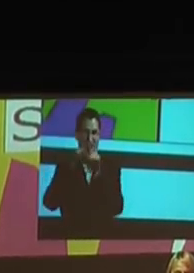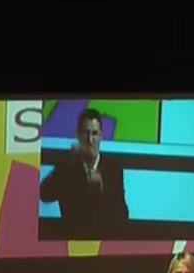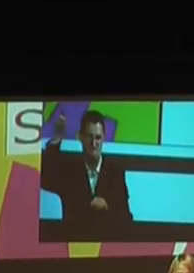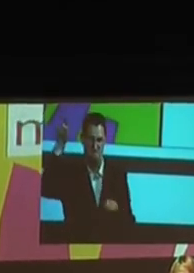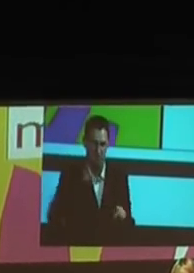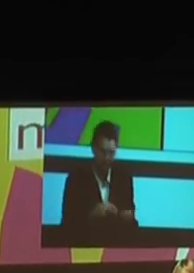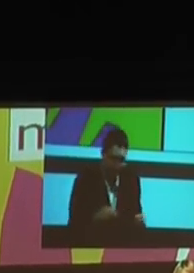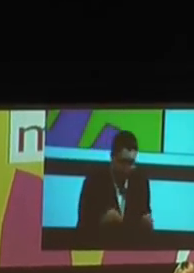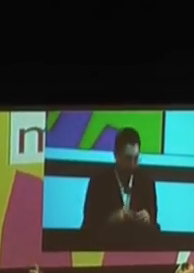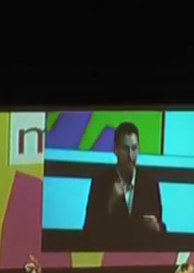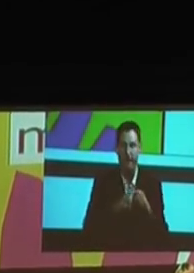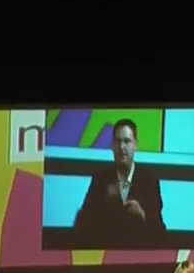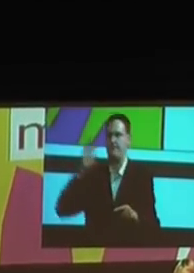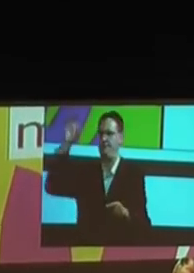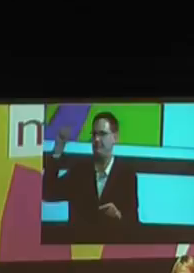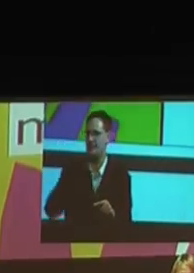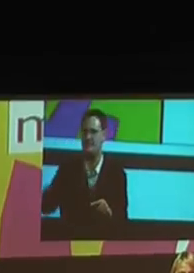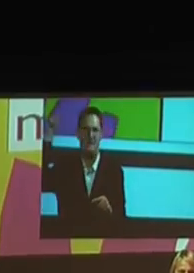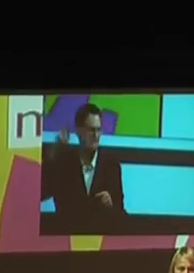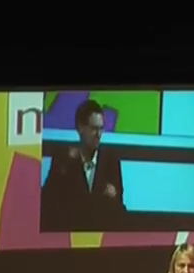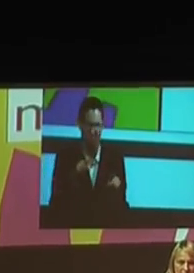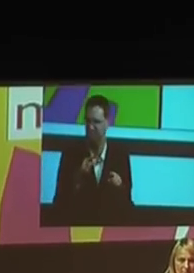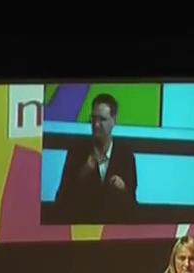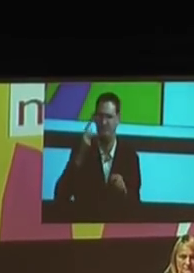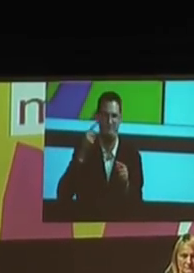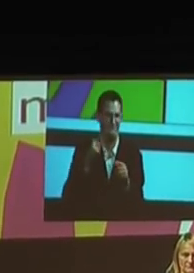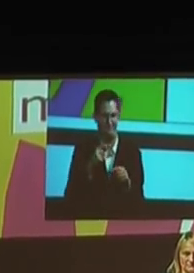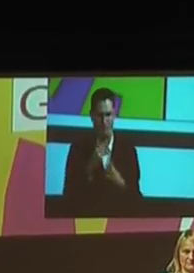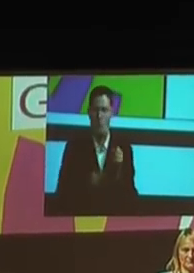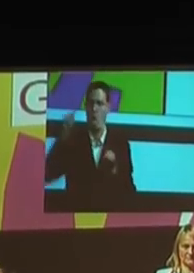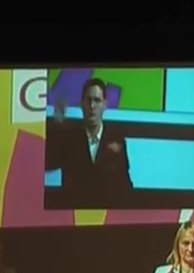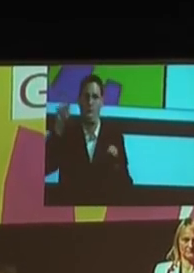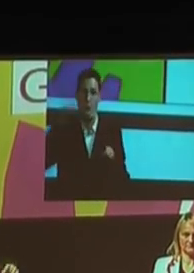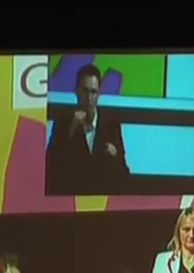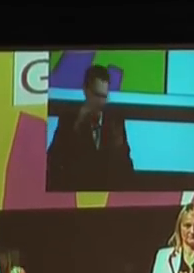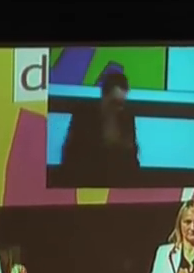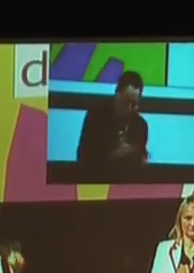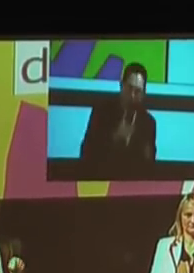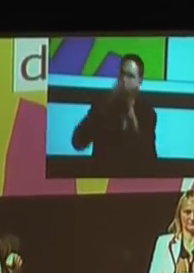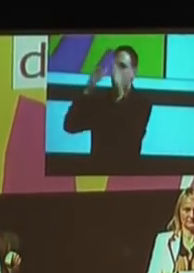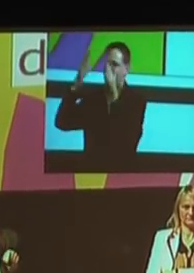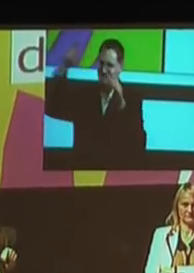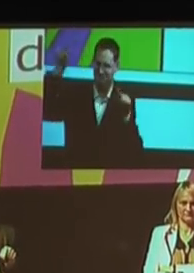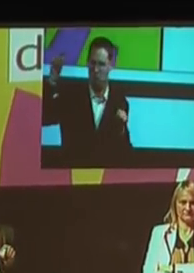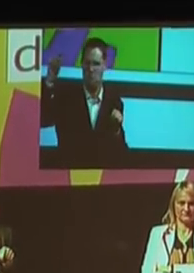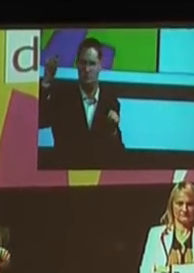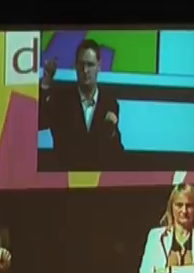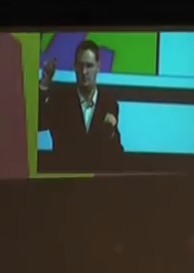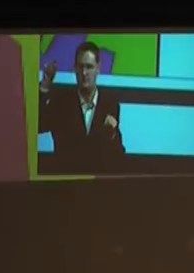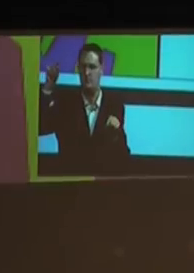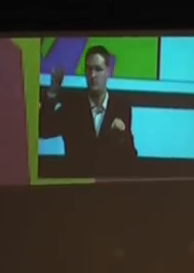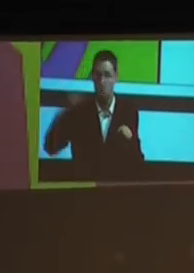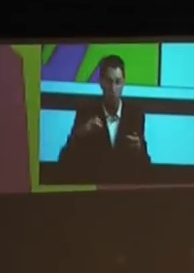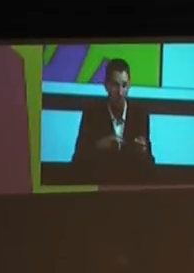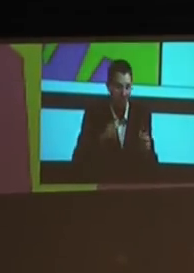was soll die Gebärdensprache hier. Und ich denke, wir müssen ganz, ganz doll aufpassen, dass wir immer wieder darauf hinweisen, dass wir